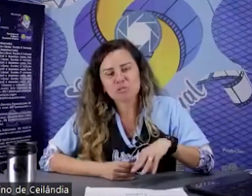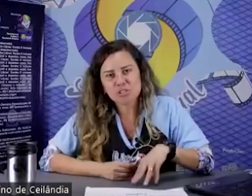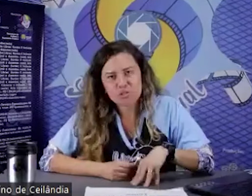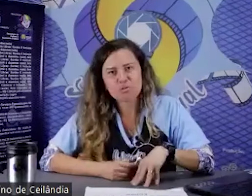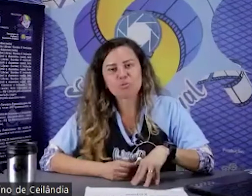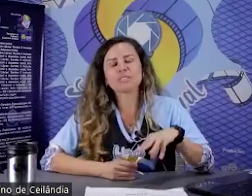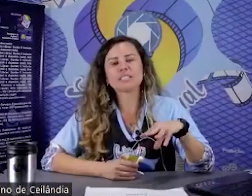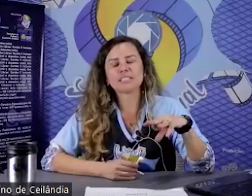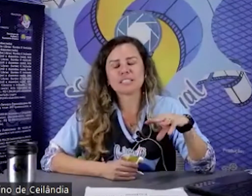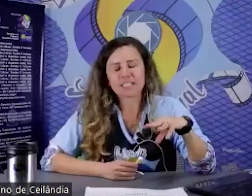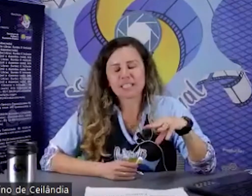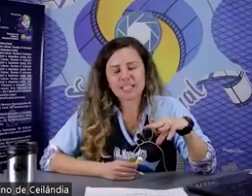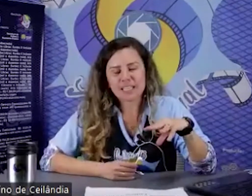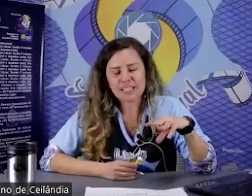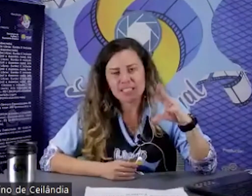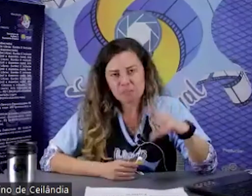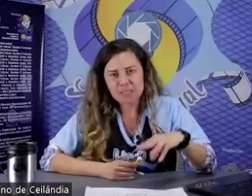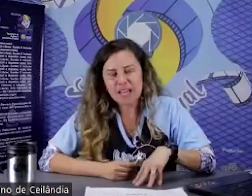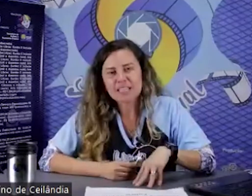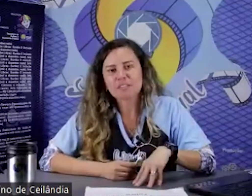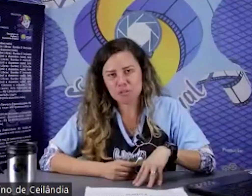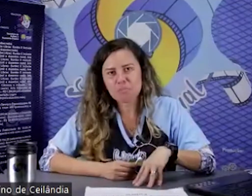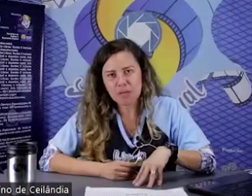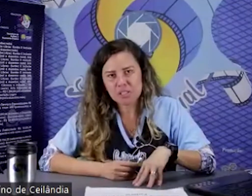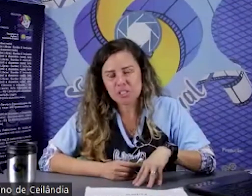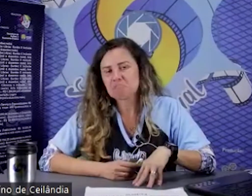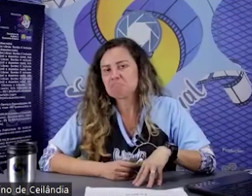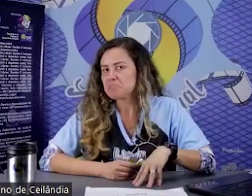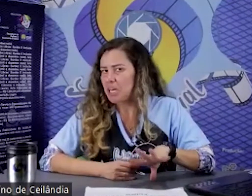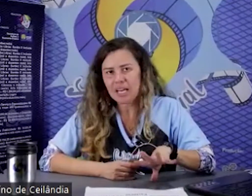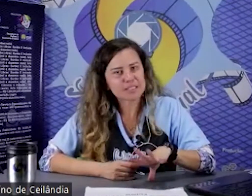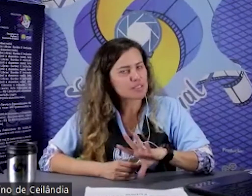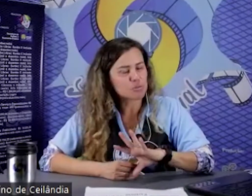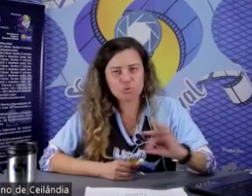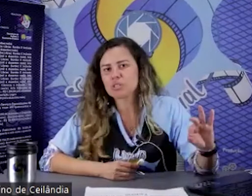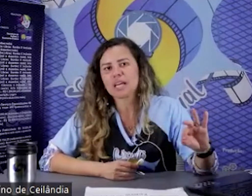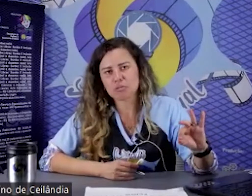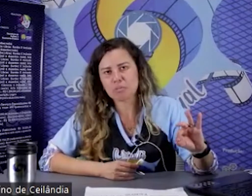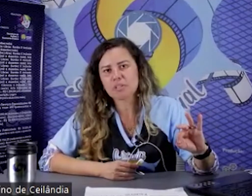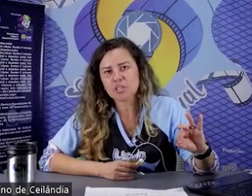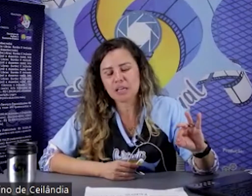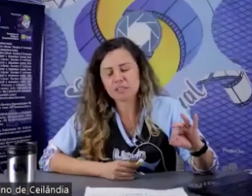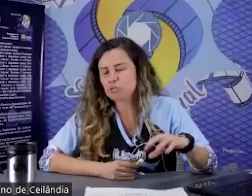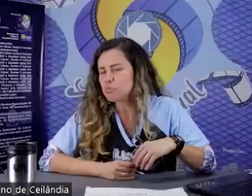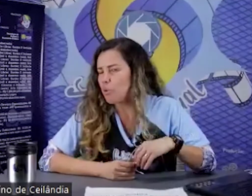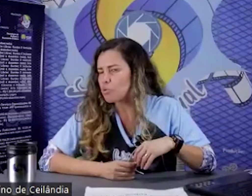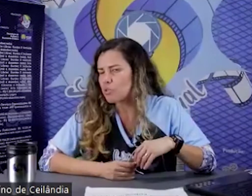estudante surda. Ela é implantada, ela fez o implante, que, aliás, um sucesso o implante dela, dos poucos que eu já